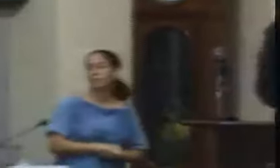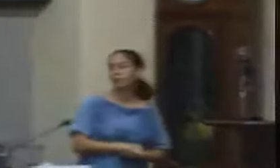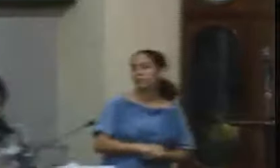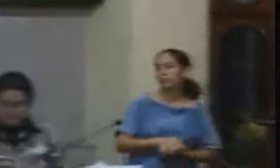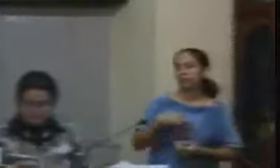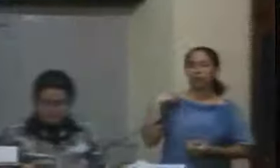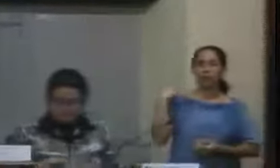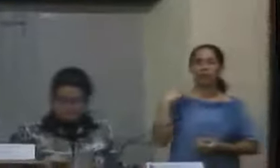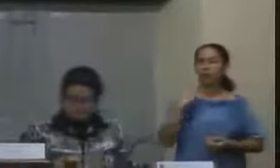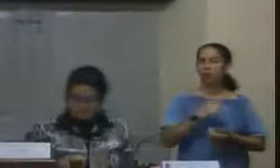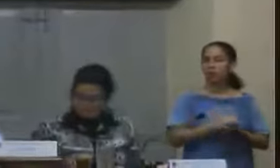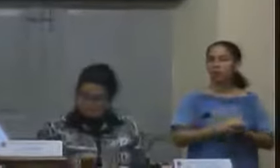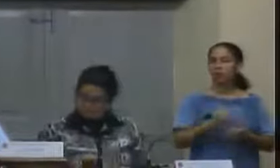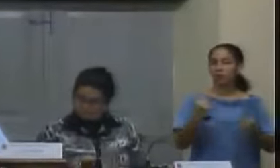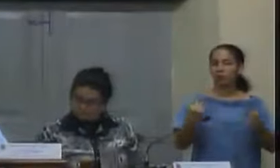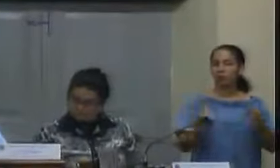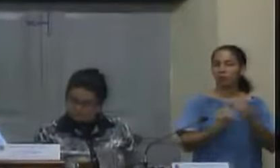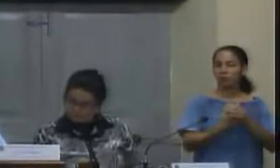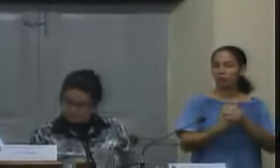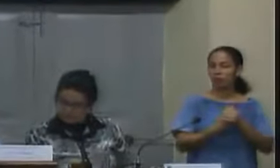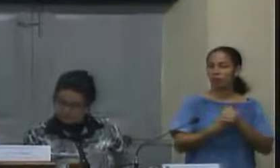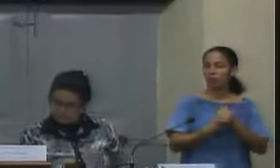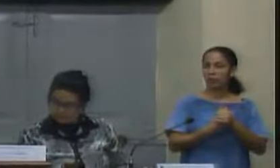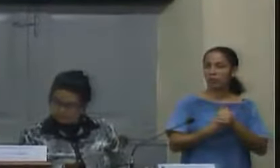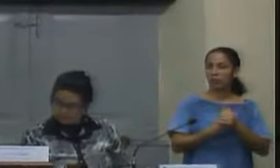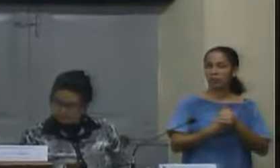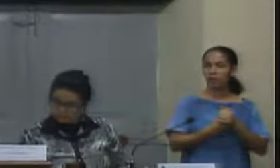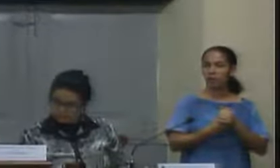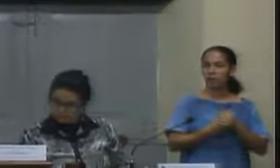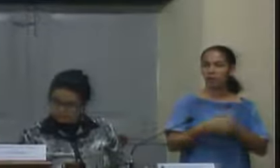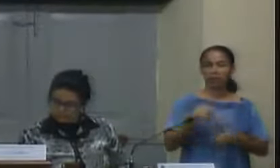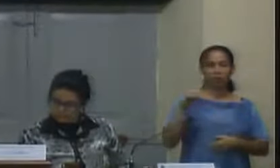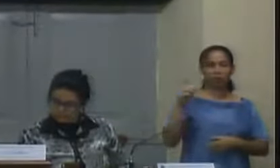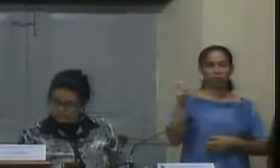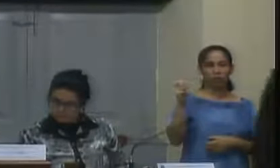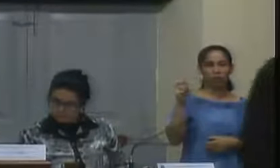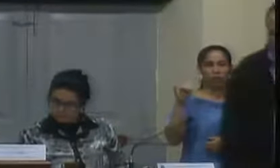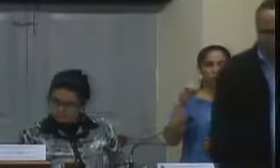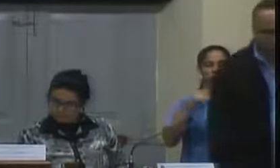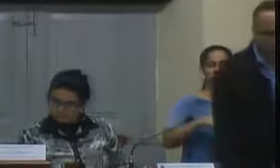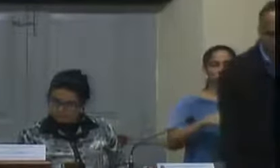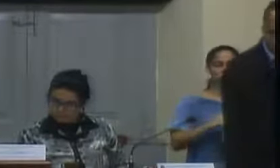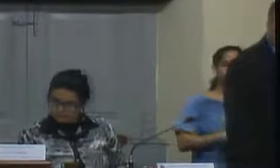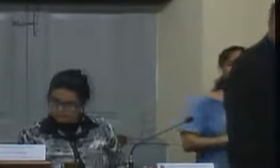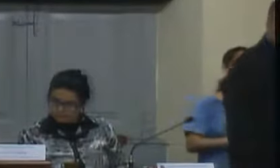Obrigado, vereador. Próximo vereador, vai fazer uso da tribuna, vereador David Nogueira.